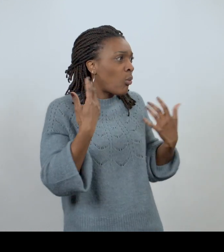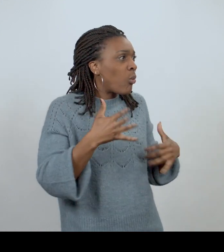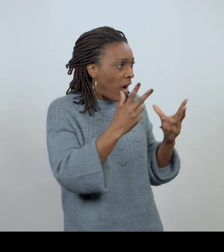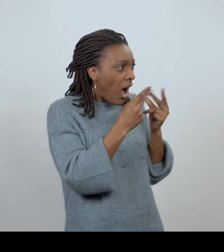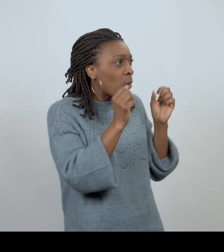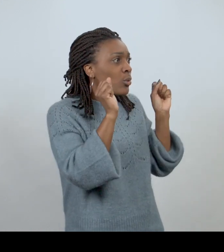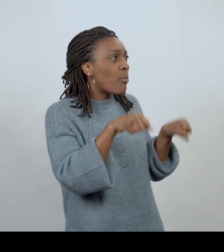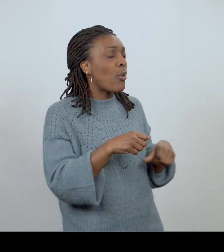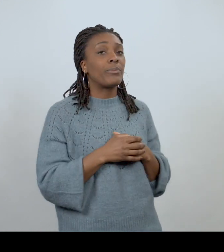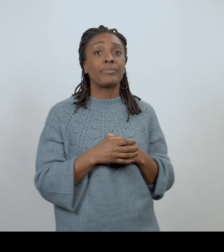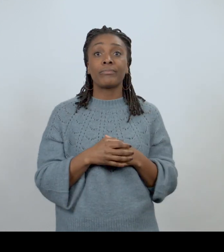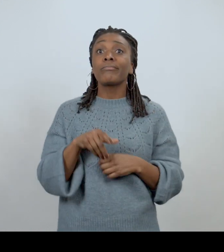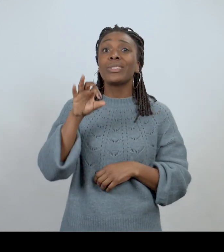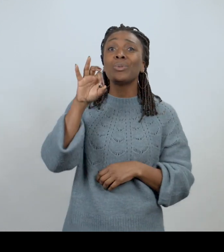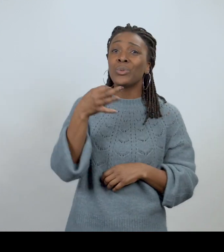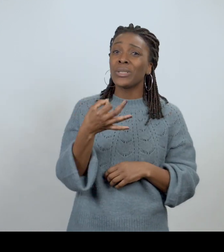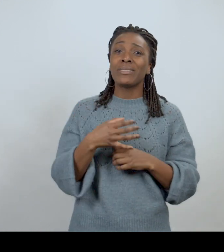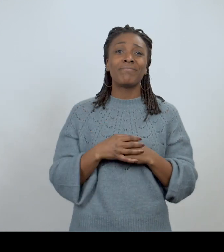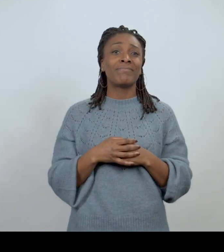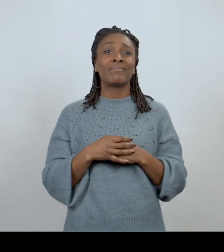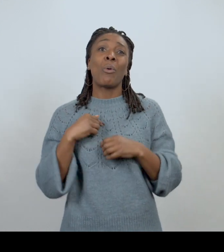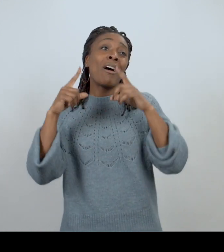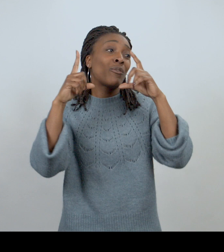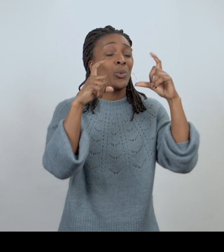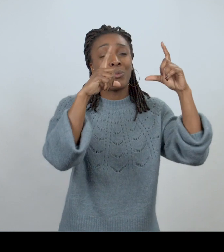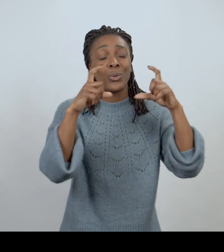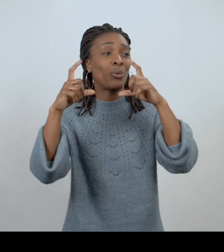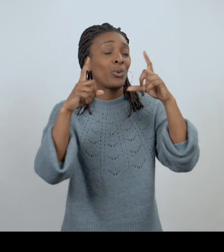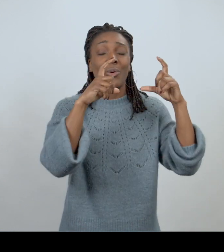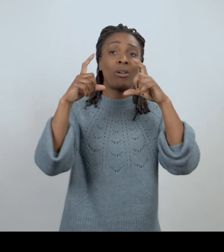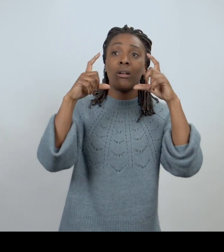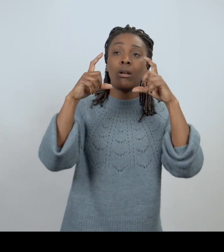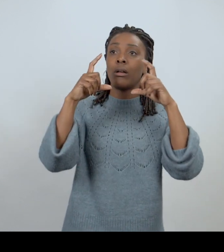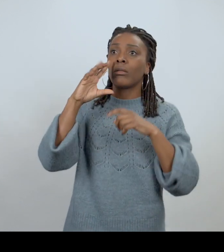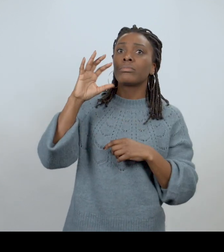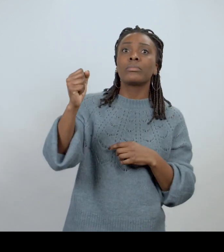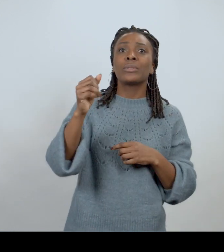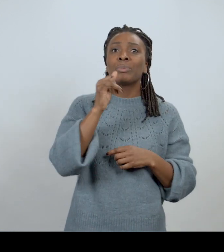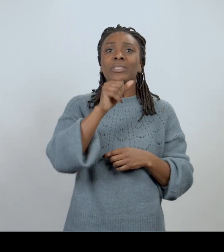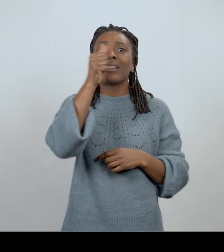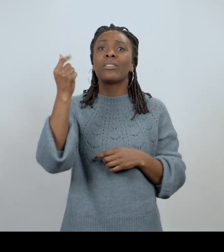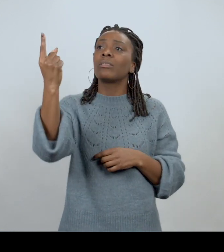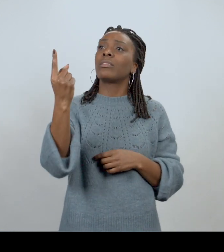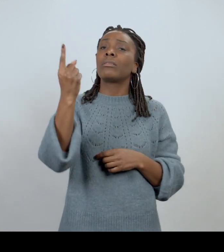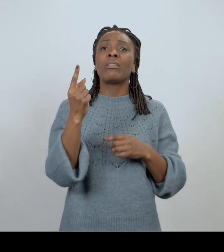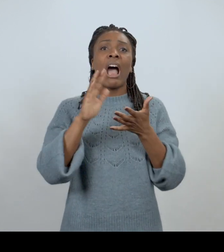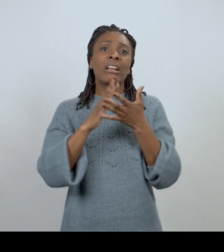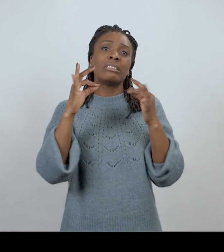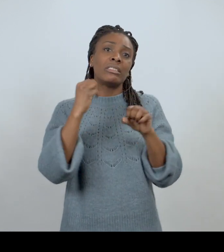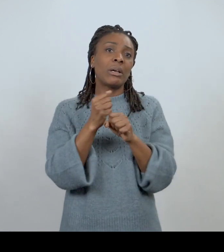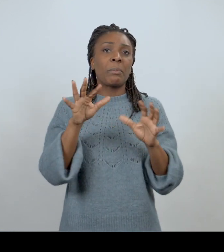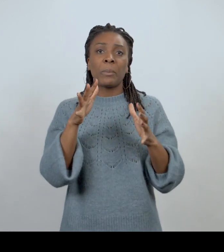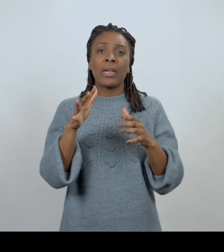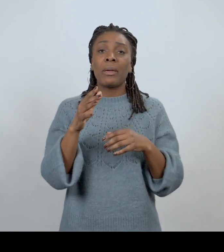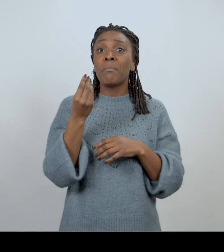Eh bien, dit-il, j'ai vu un garçon d'environ 10 ans qui marchait. Il portait un bébé sur son dos.